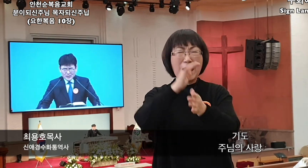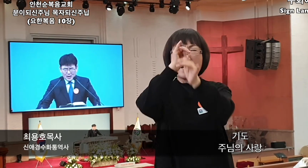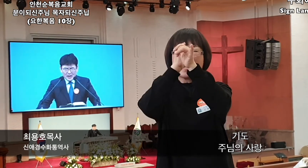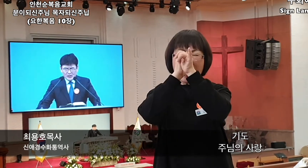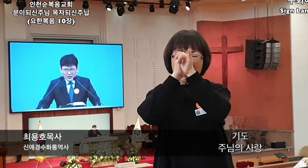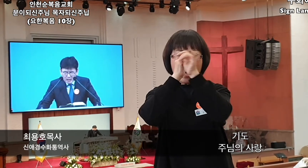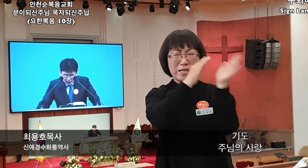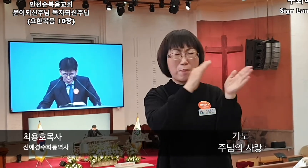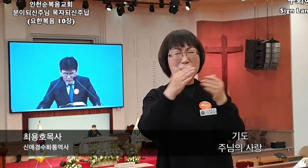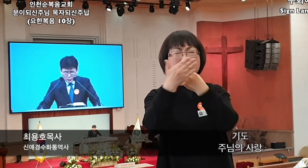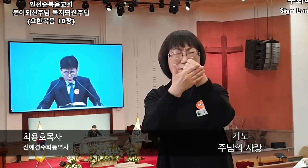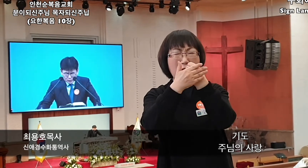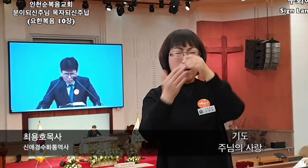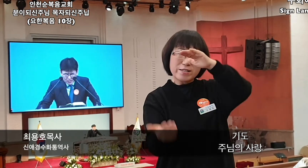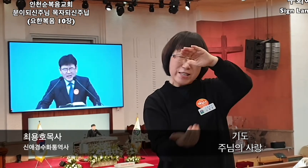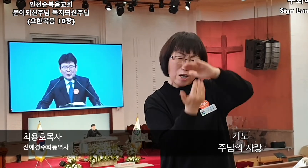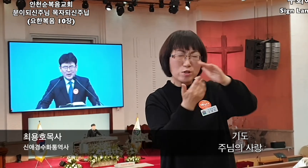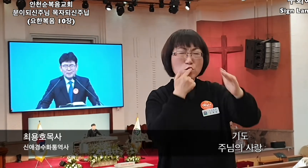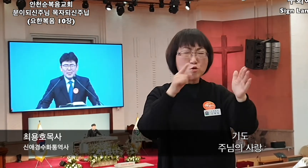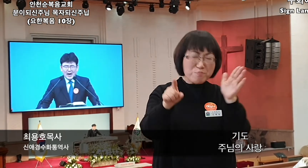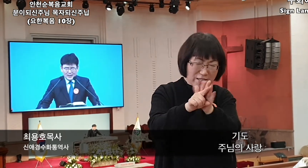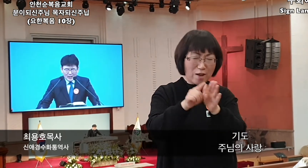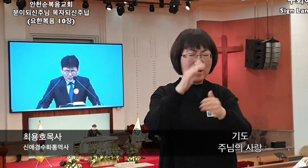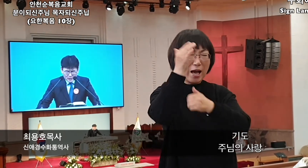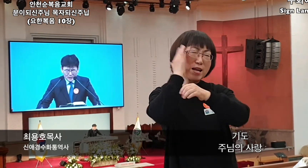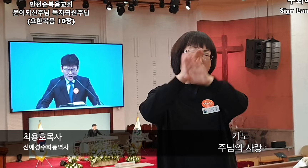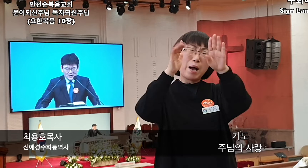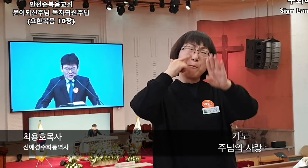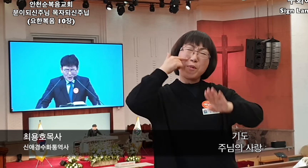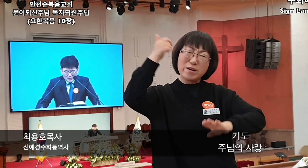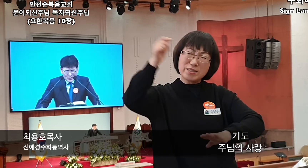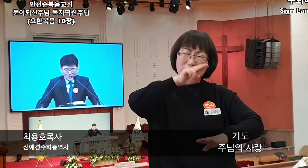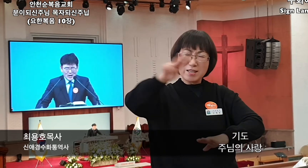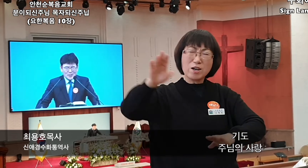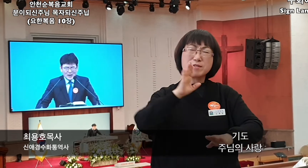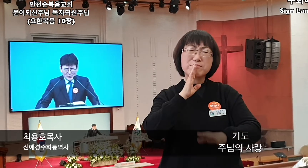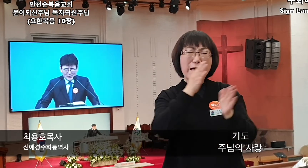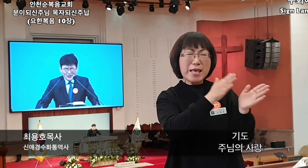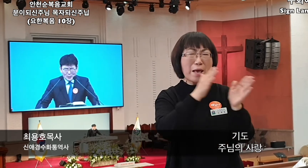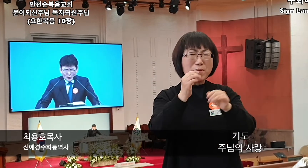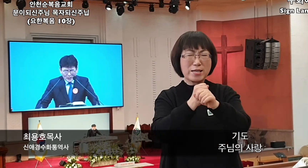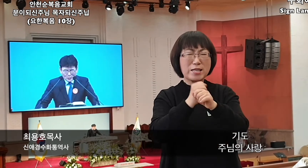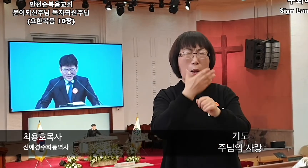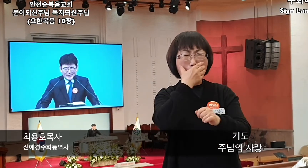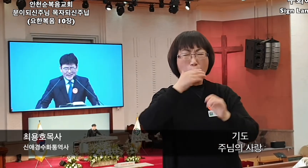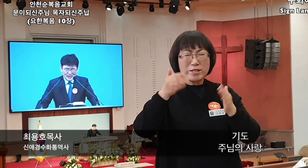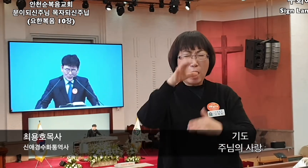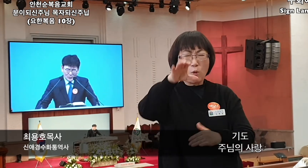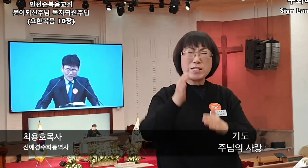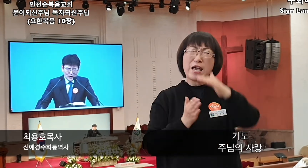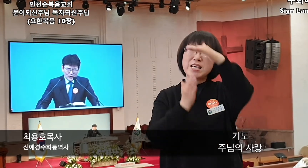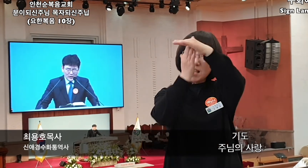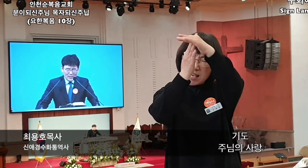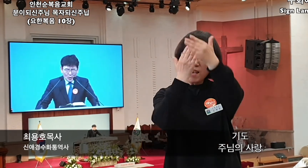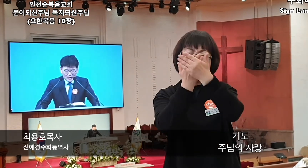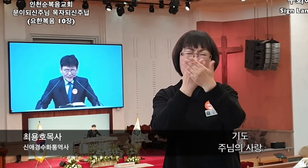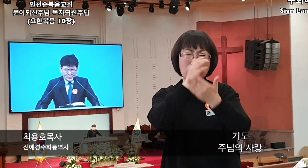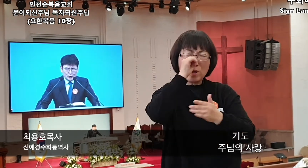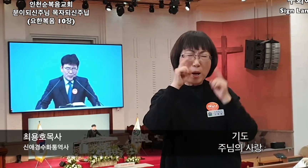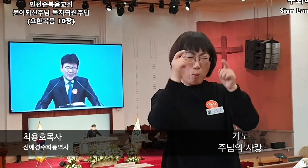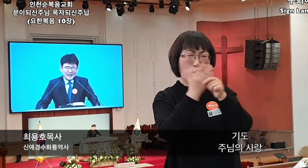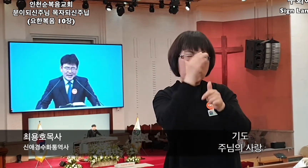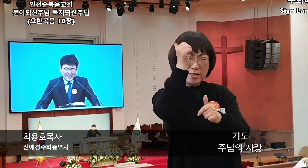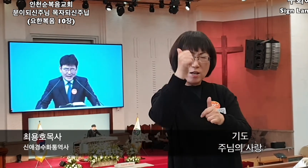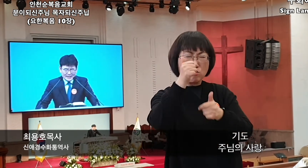상으로, 예비하신 은혜로 채우실 줄 믿사오니, 하늘 아버지여, 정말로 예비하신 그 복된 곳에 이르게 하시고 선한 목자